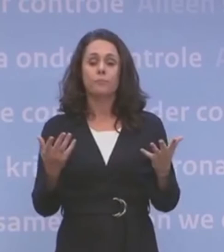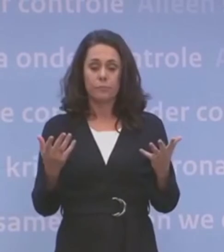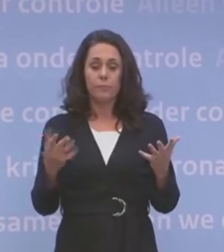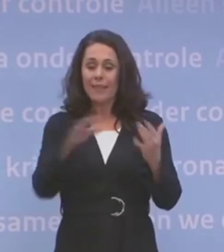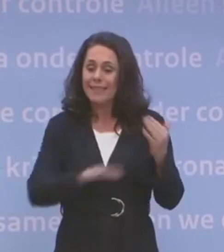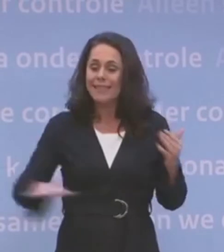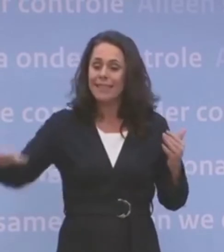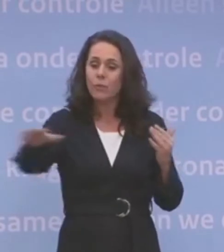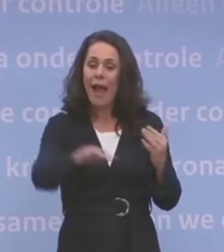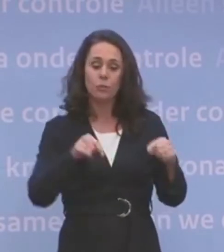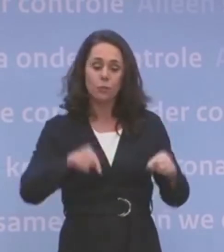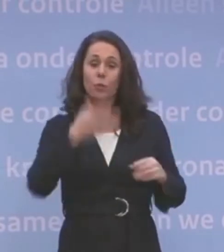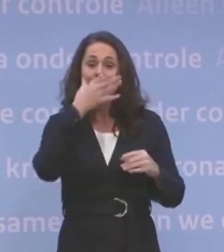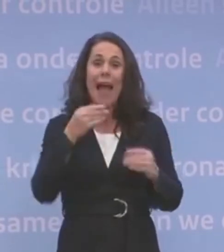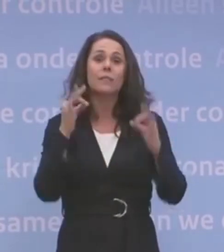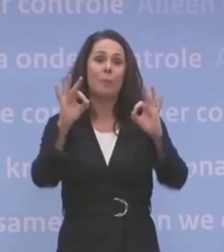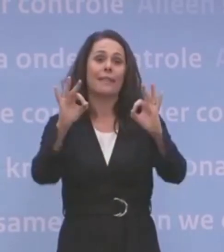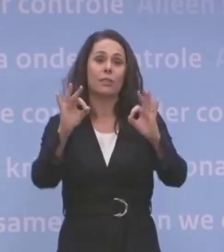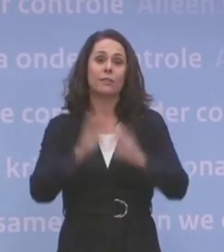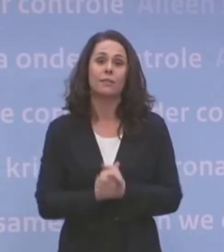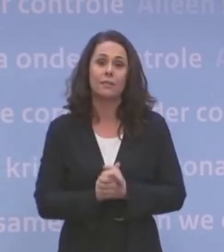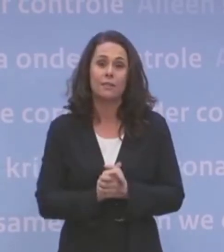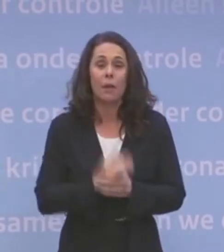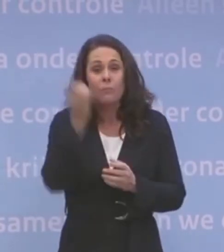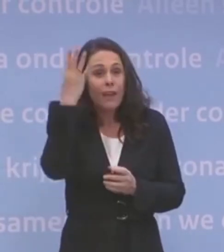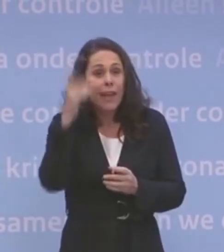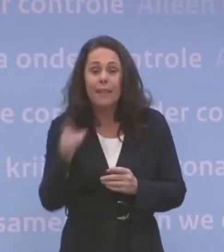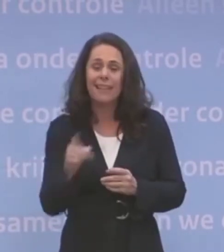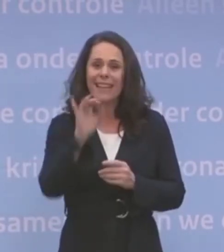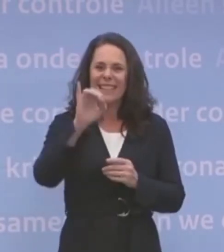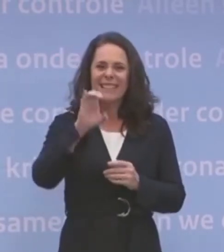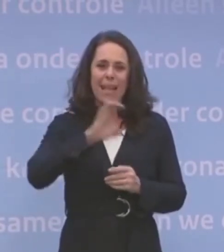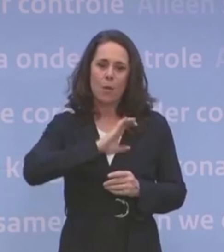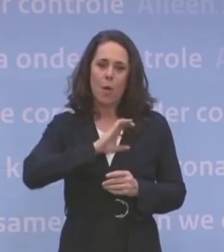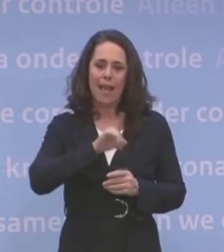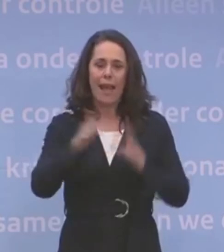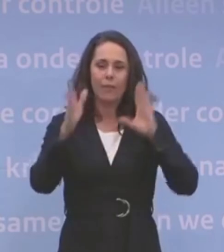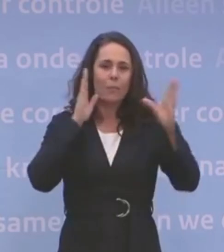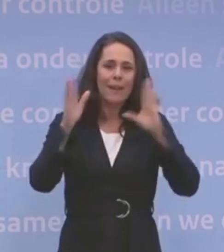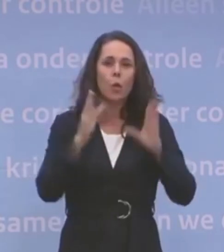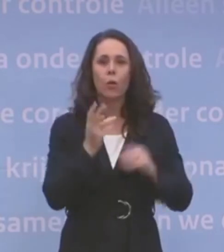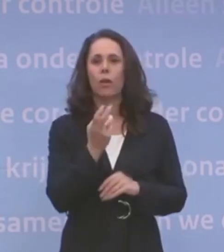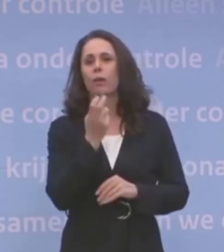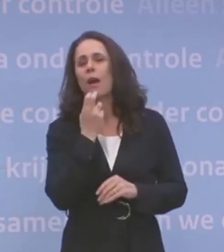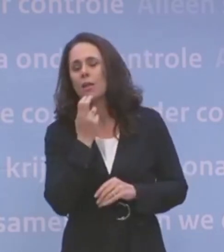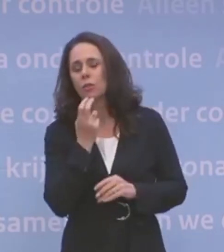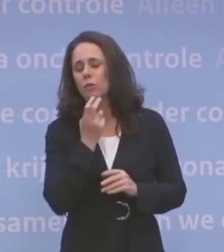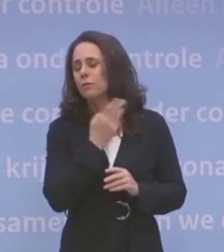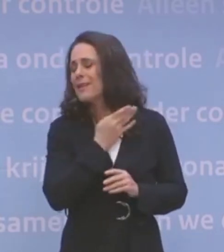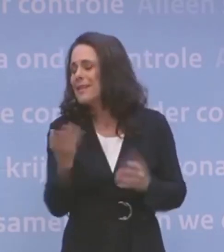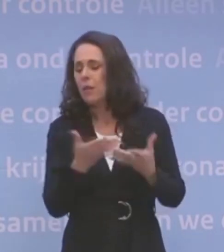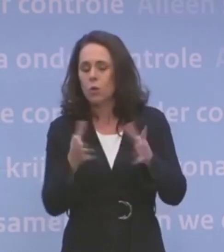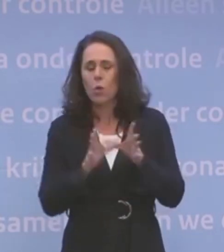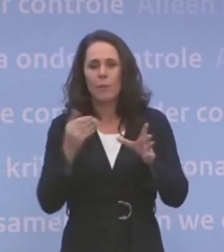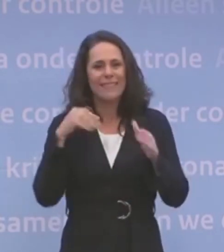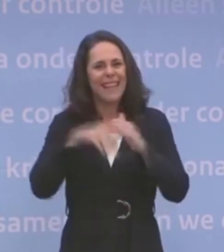het allemaal wat beter lijkt te gaan. Maar we moeten niet vergeten dat onze IC-collega's, verpleegkundigen, artsen en de hele groep in de ziekenhuizen,